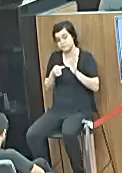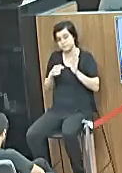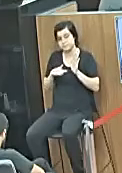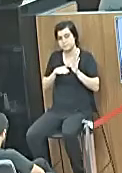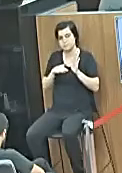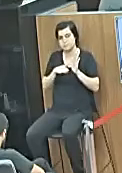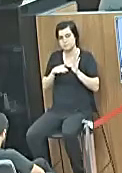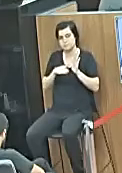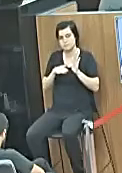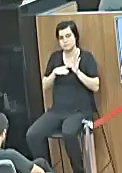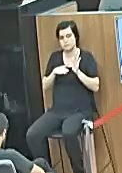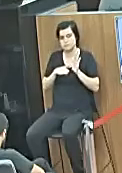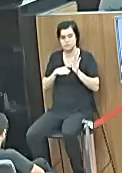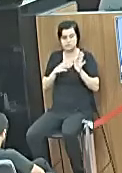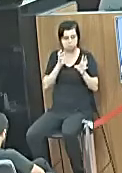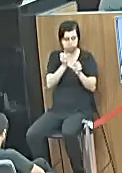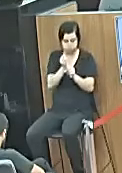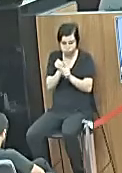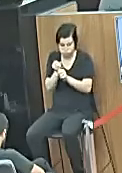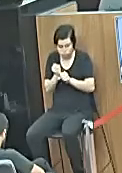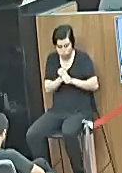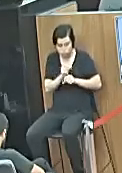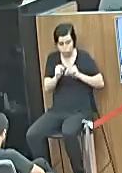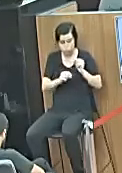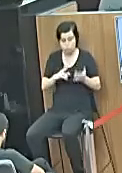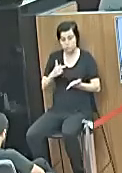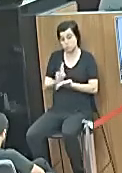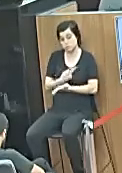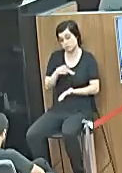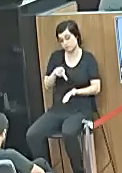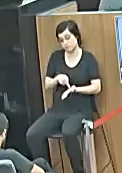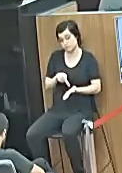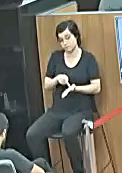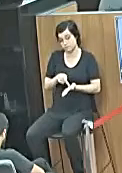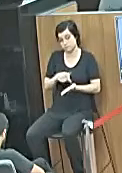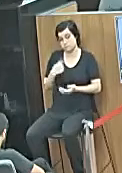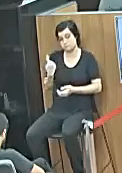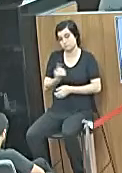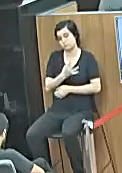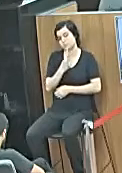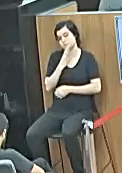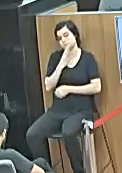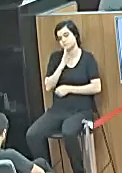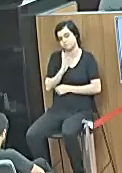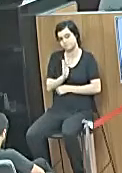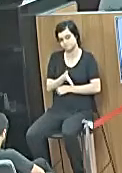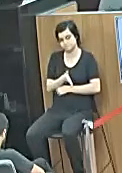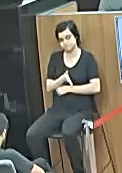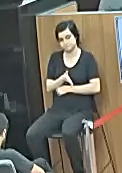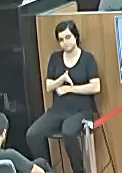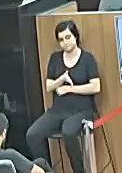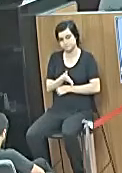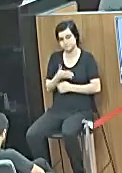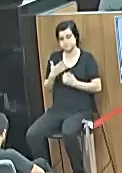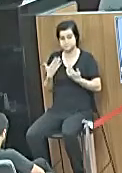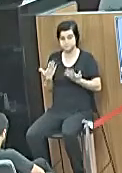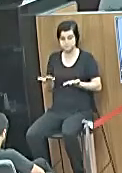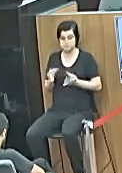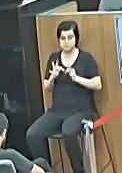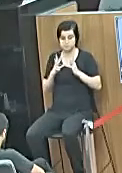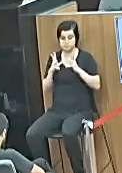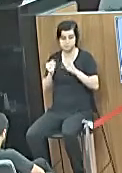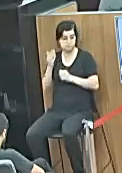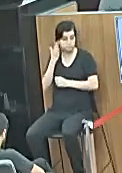baseadas em números em fatos que todos nós já conhecemos é claro está nítido para